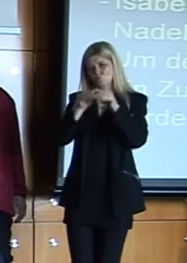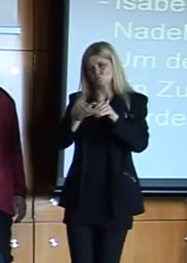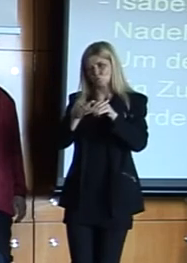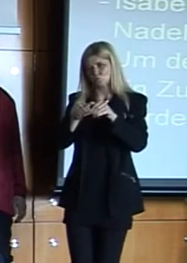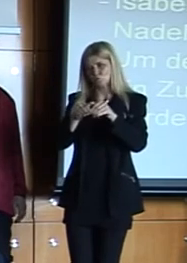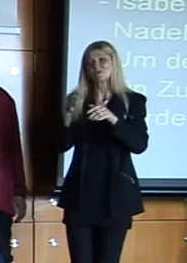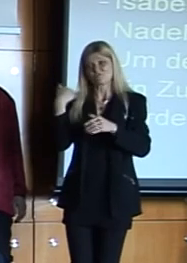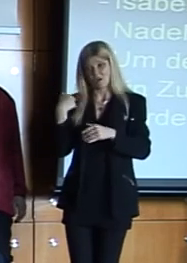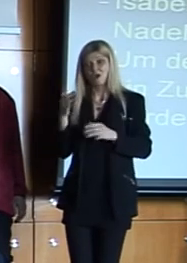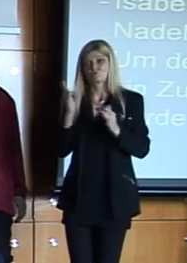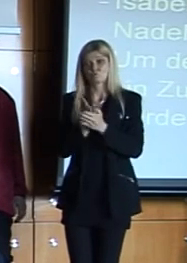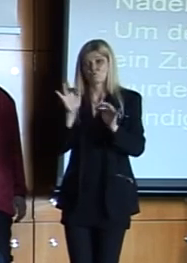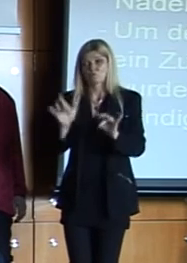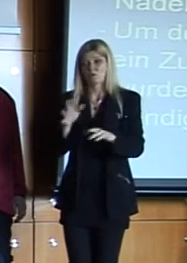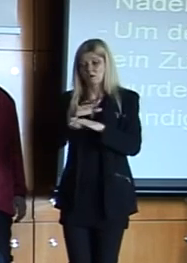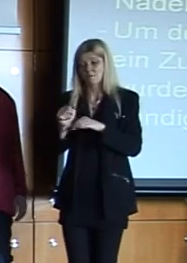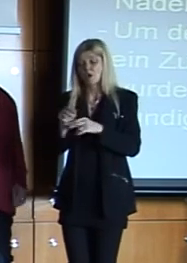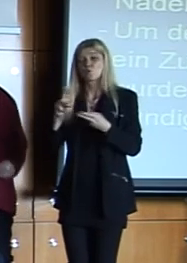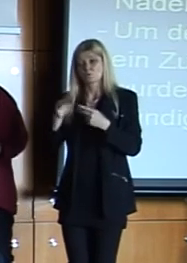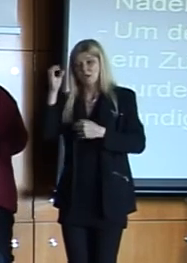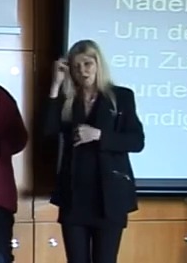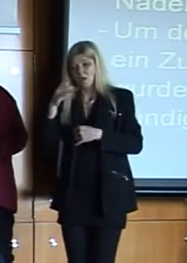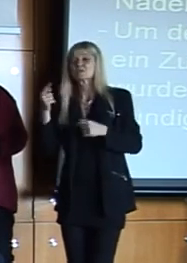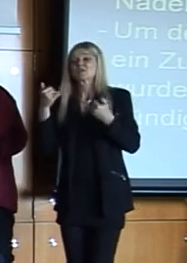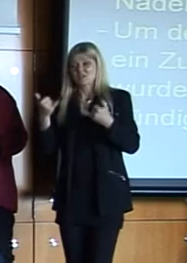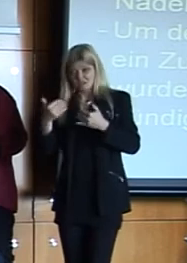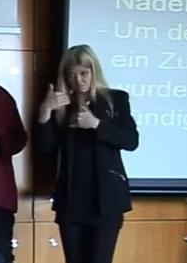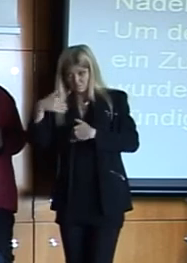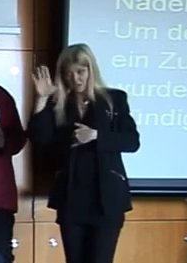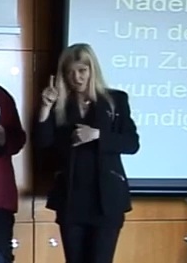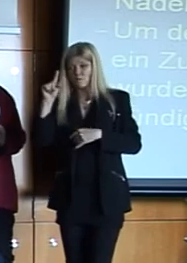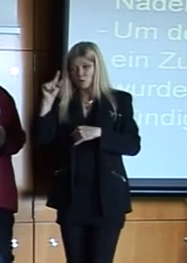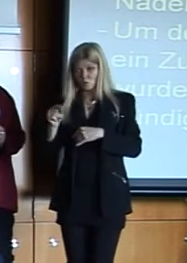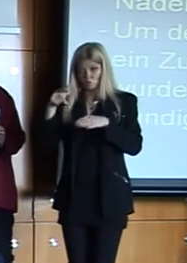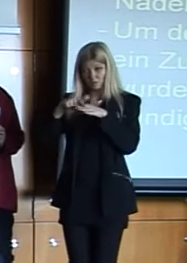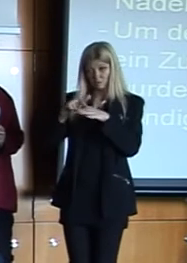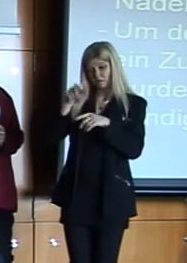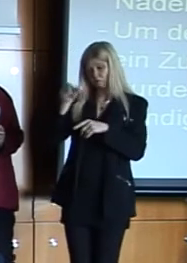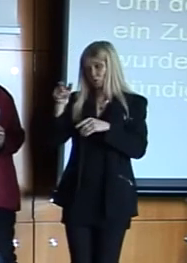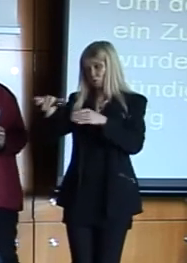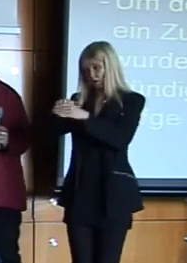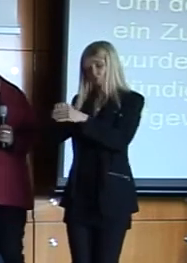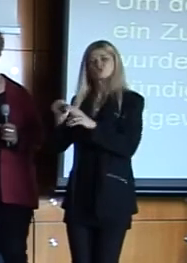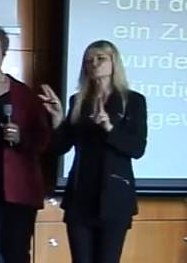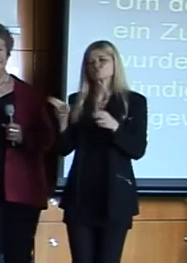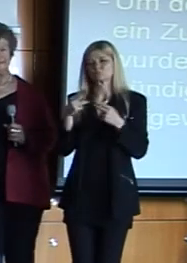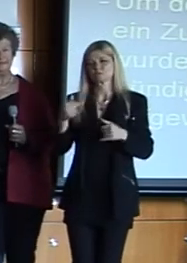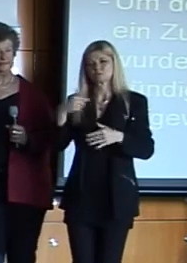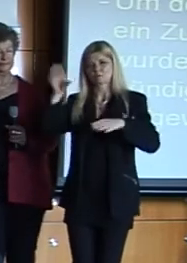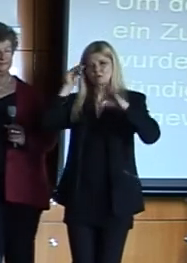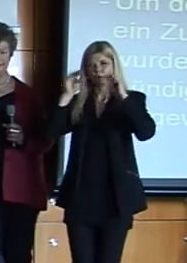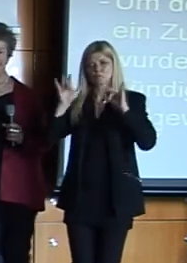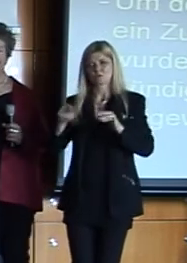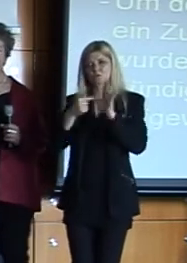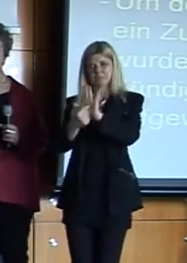geglaubt, dass deswegen mehr begünstigt behinderte arbeitssuchende Personen eingestellt worden ist. Die Erfahrung zeigt, dass dem nicht so ist. Und die Erfahrung